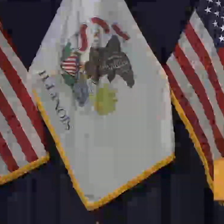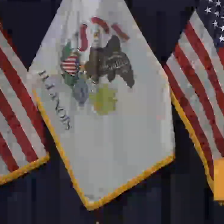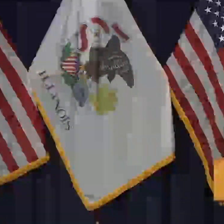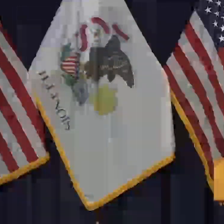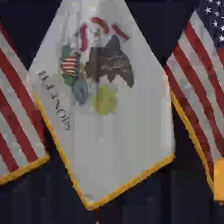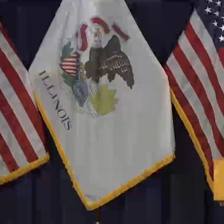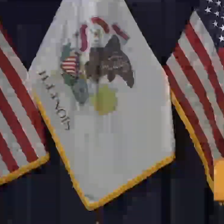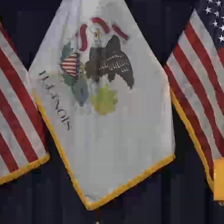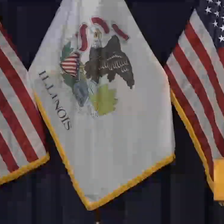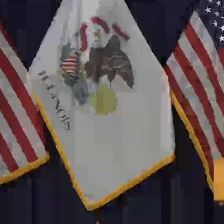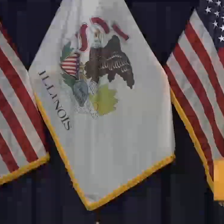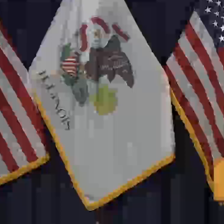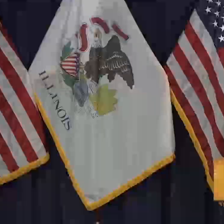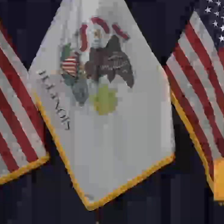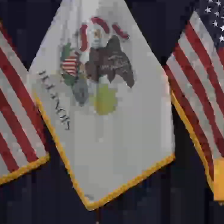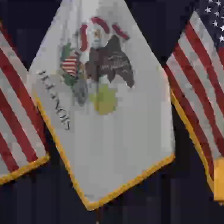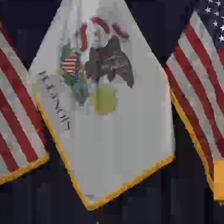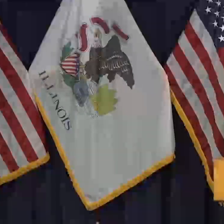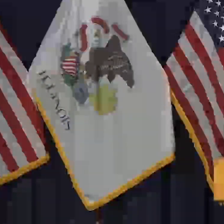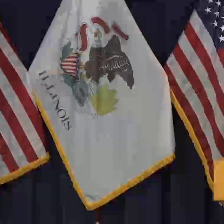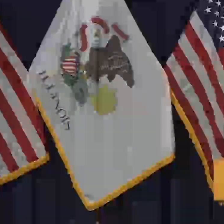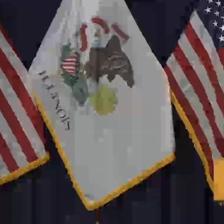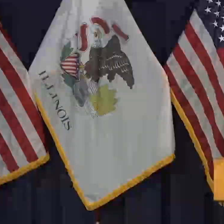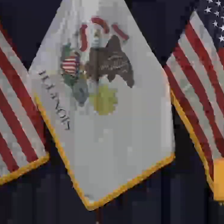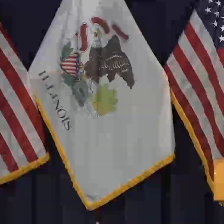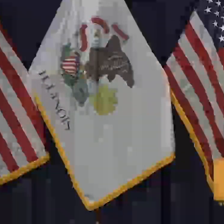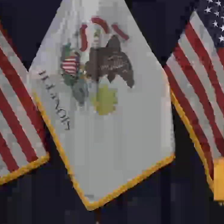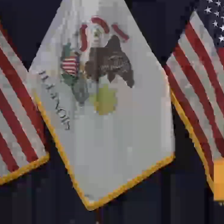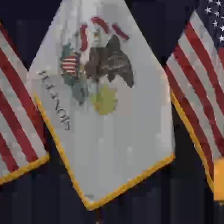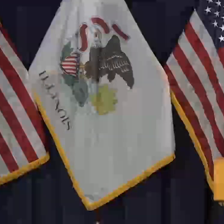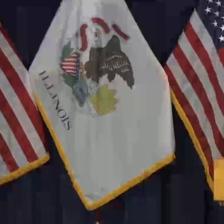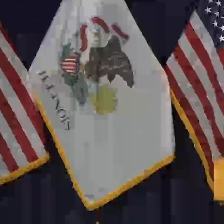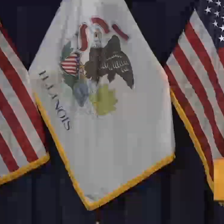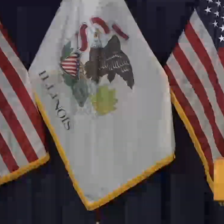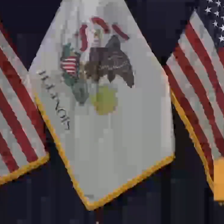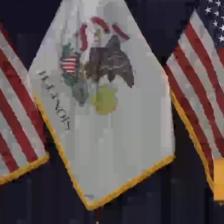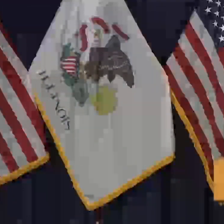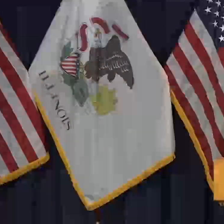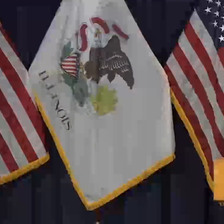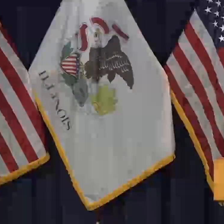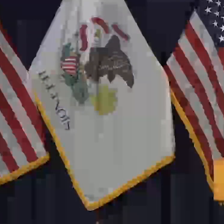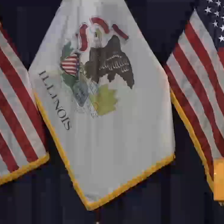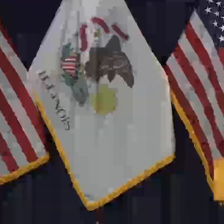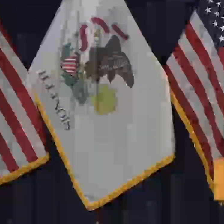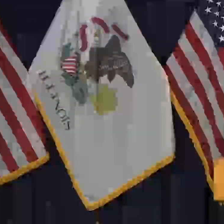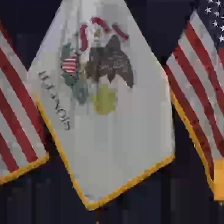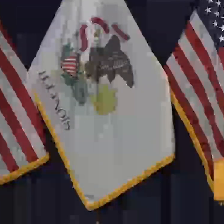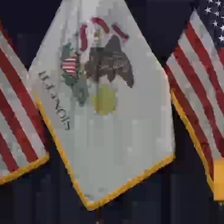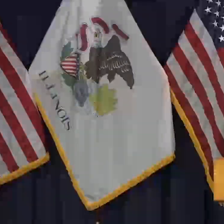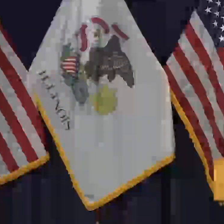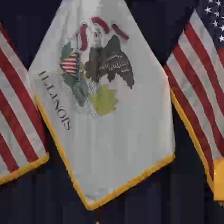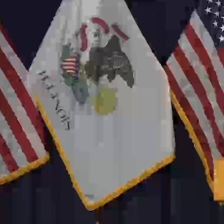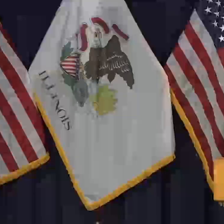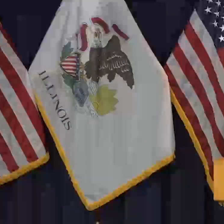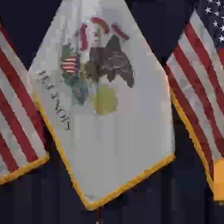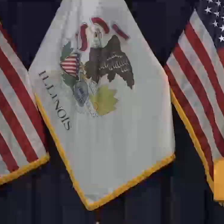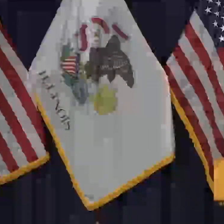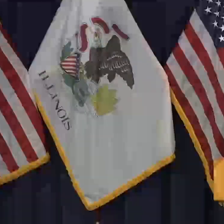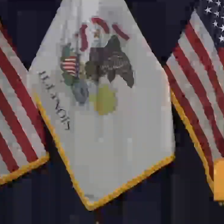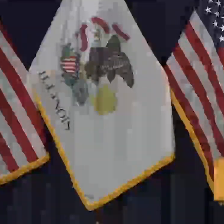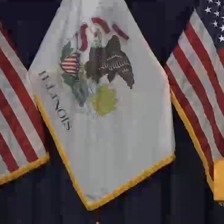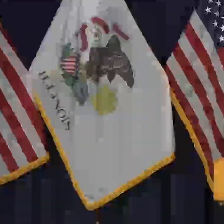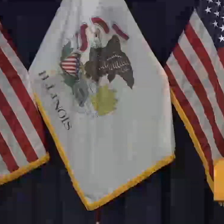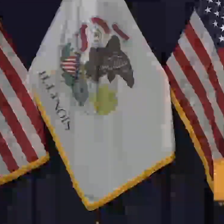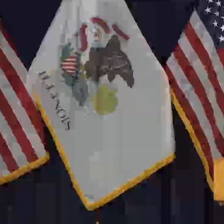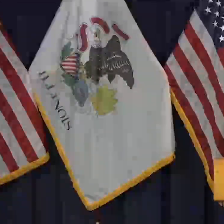casos positivos y muertes desconocidas, esos números pueden ser mucho más altos. IDPH ha creado